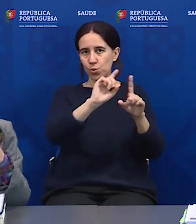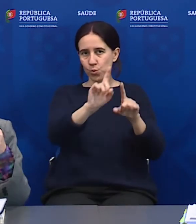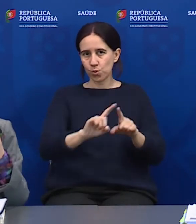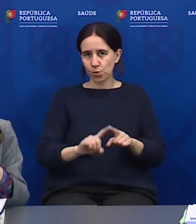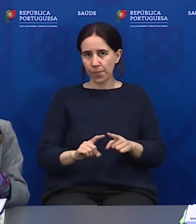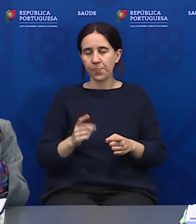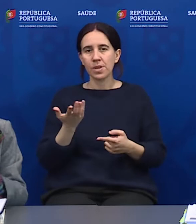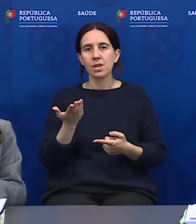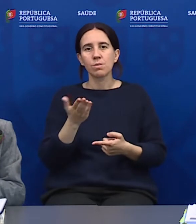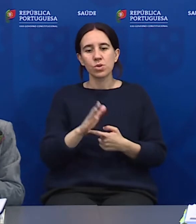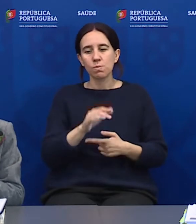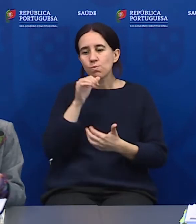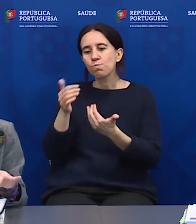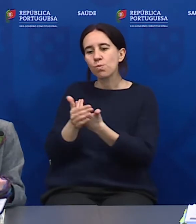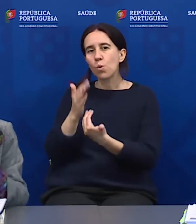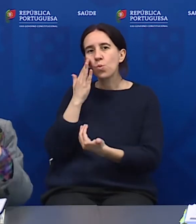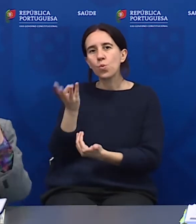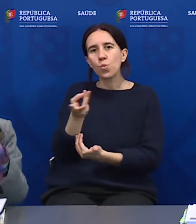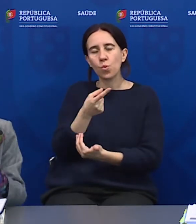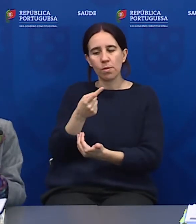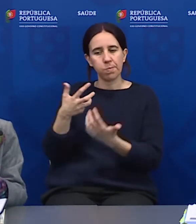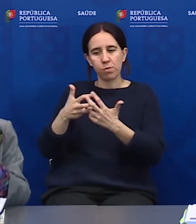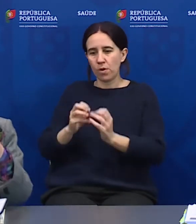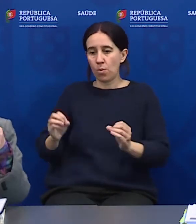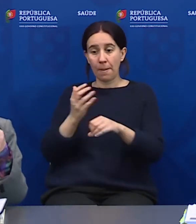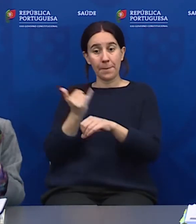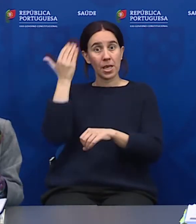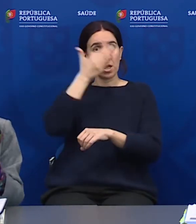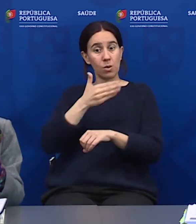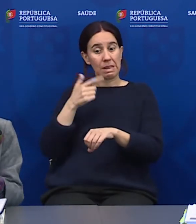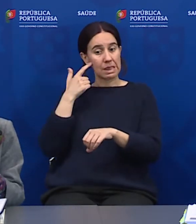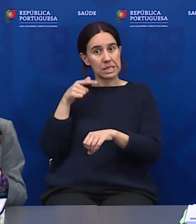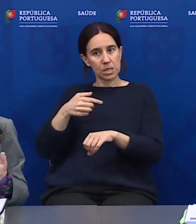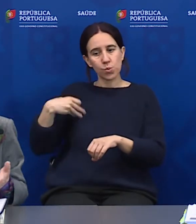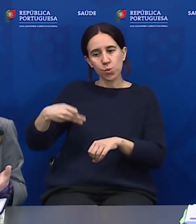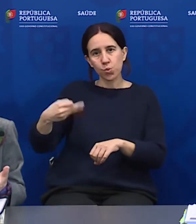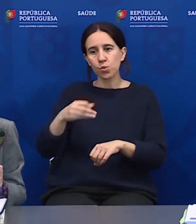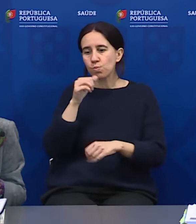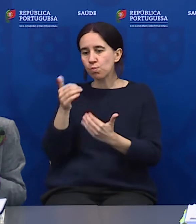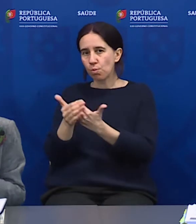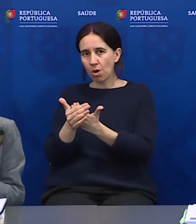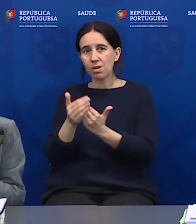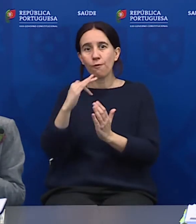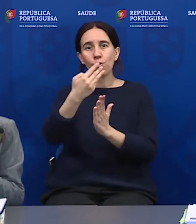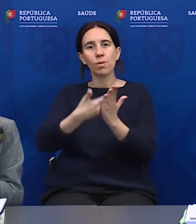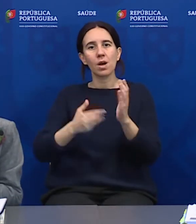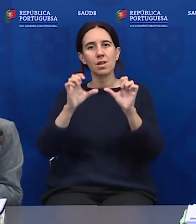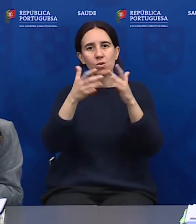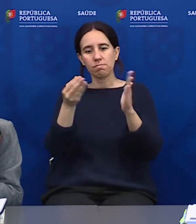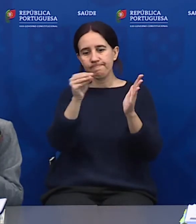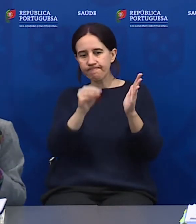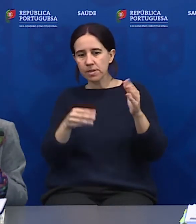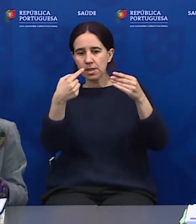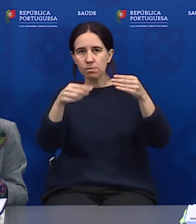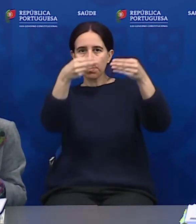exemplo, o número de mortes é inquestionável. É à meia-noite, todos os reportes de morte entram num formulário eletrónico, há uma